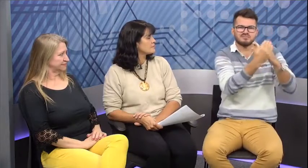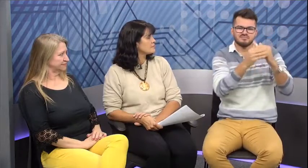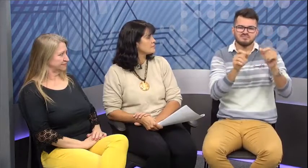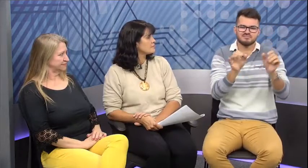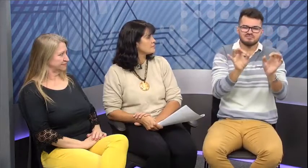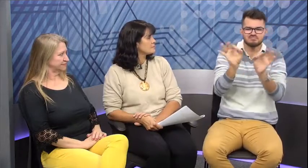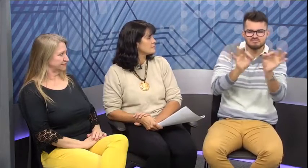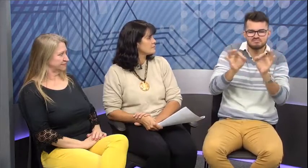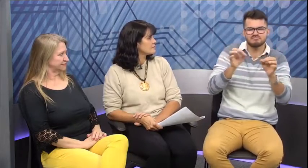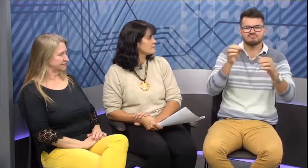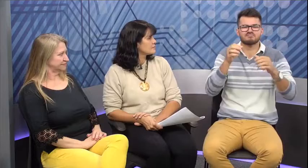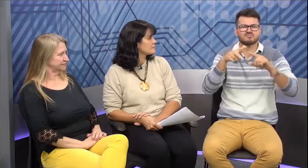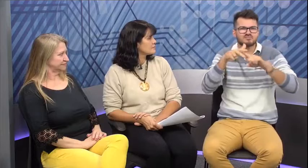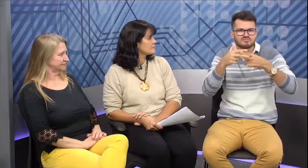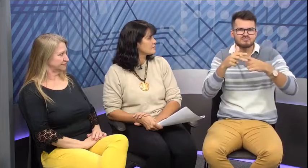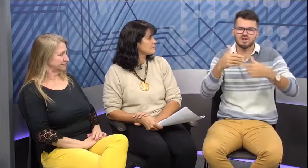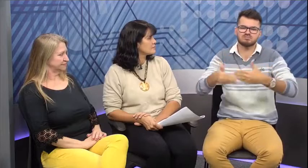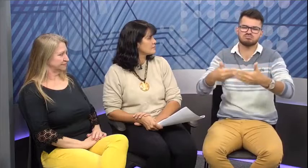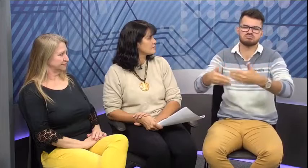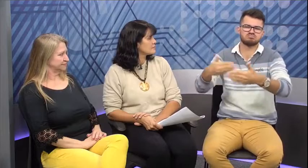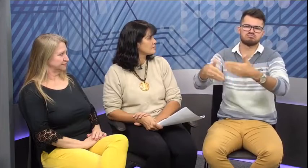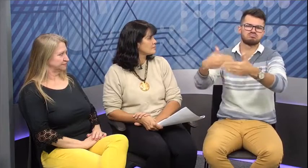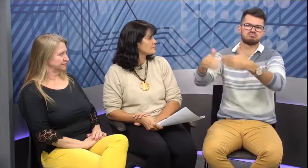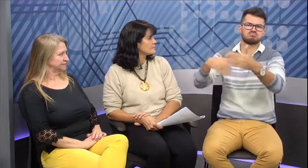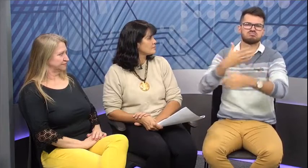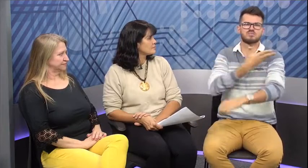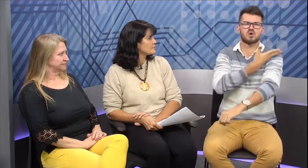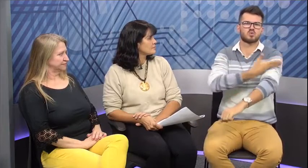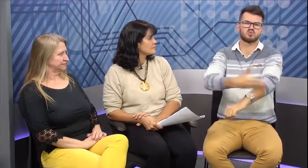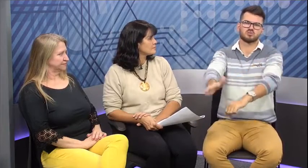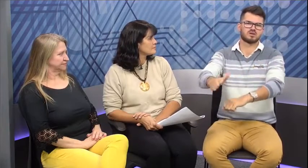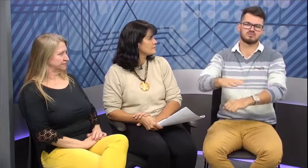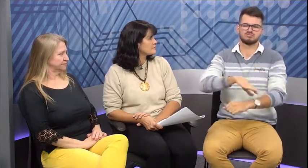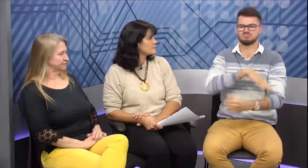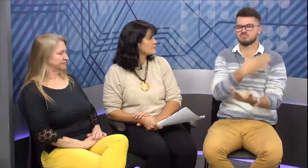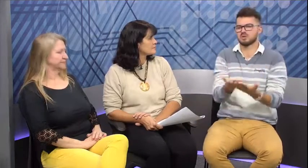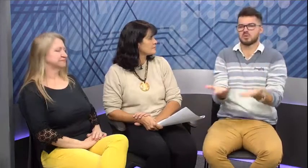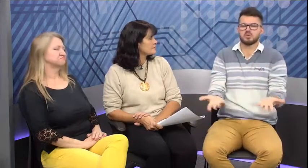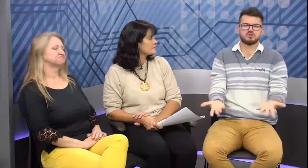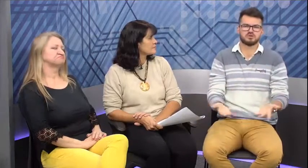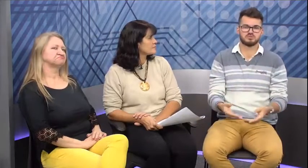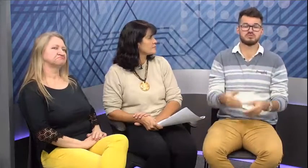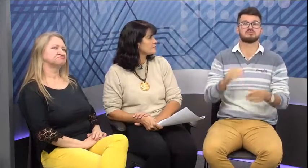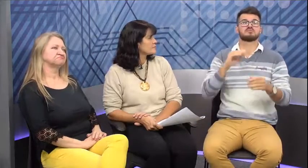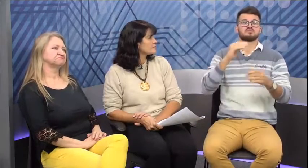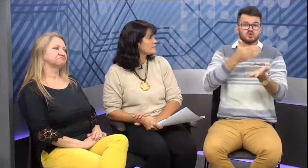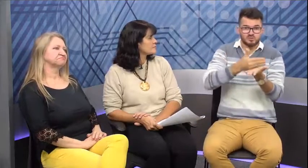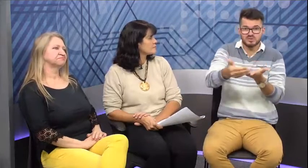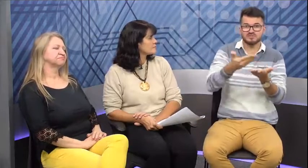é integralmente ainda apropriada para mim, né? Às vezes existem algumas trocas, mas eu